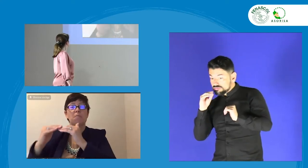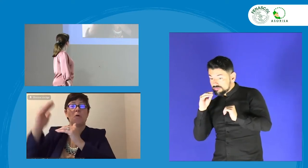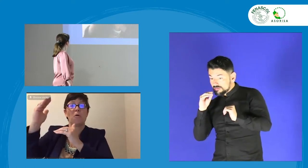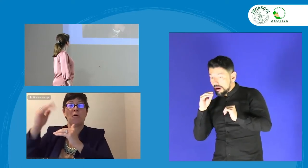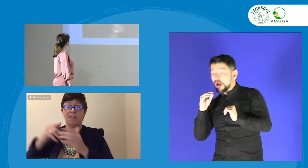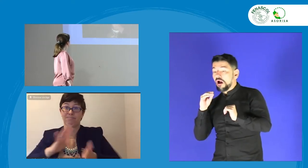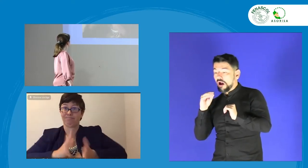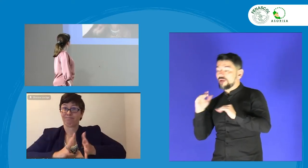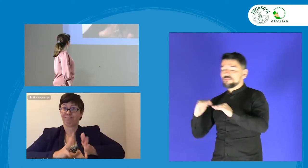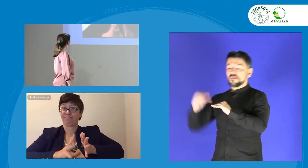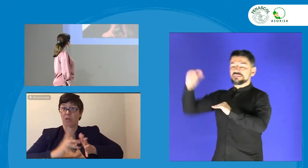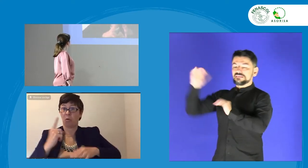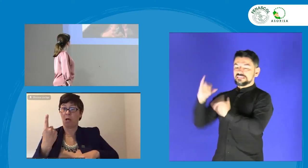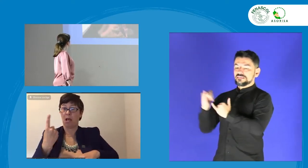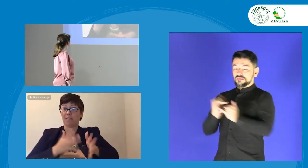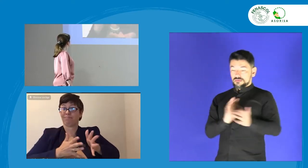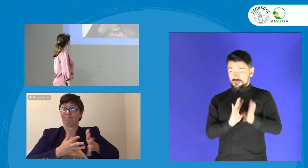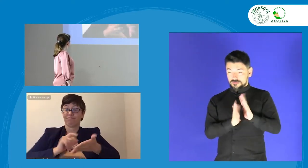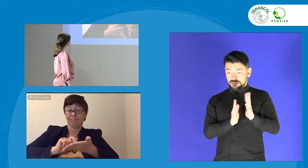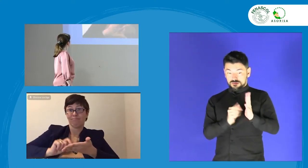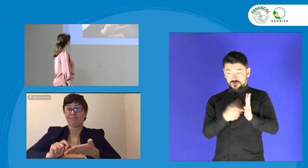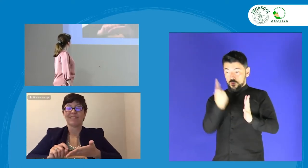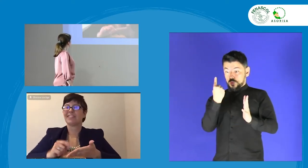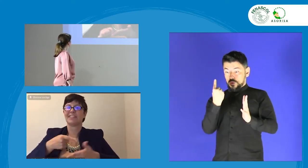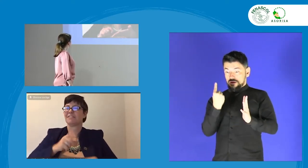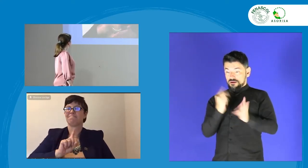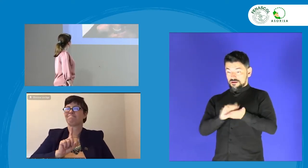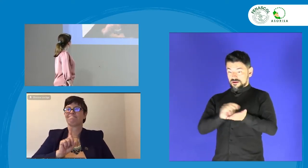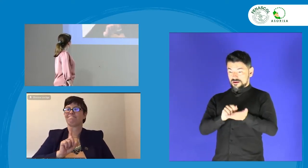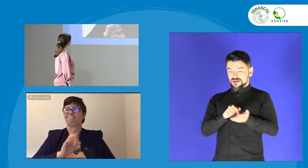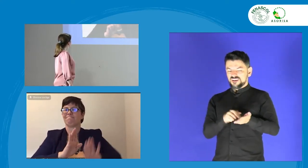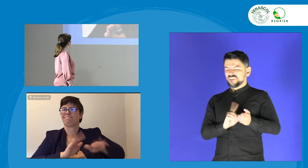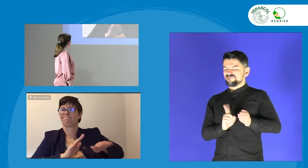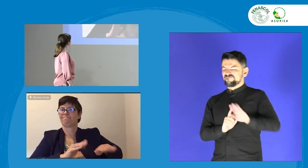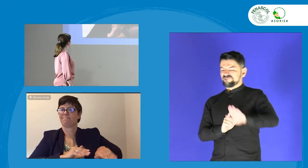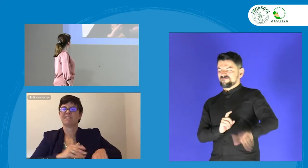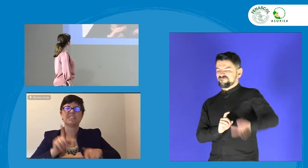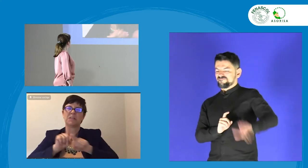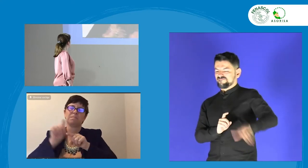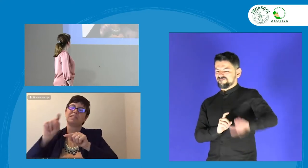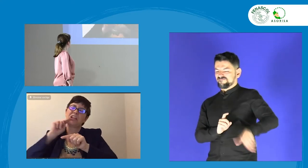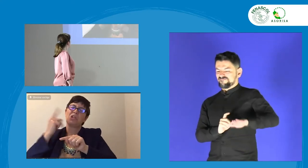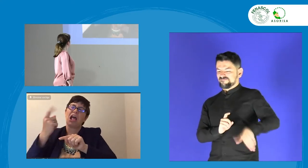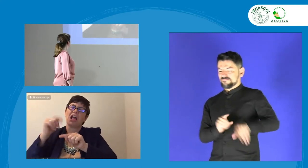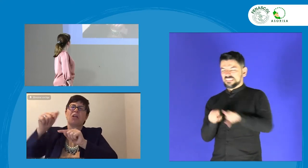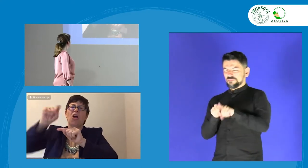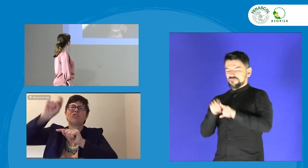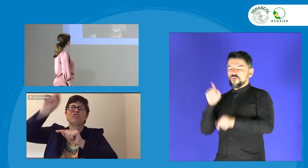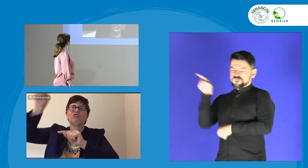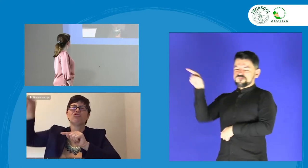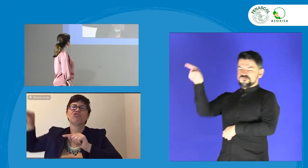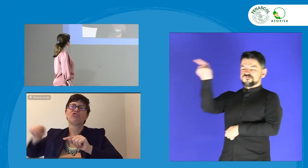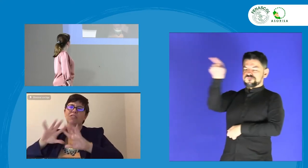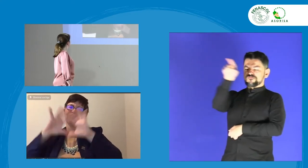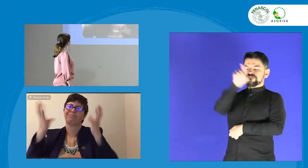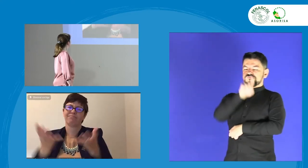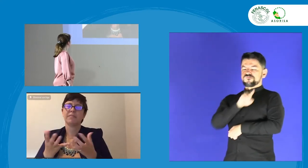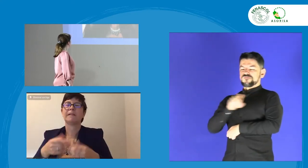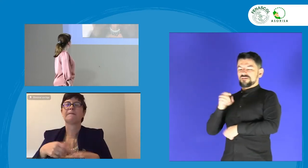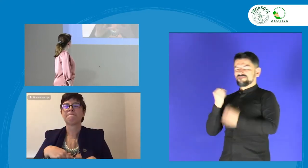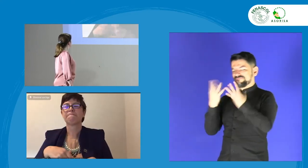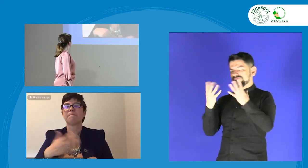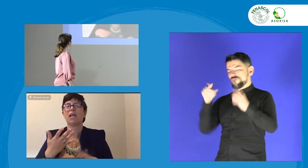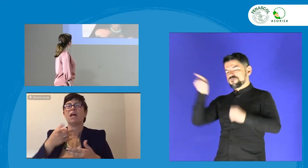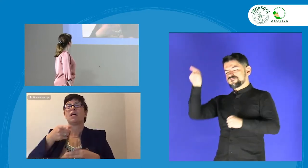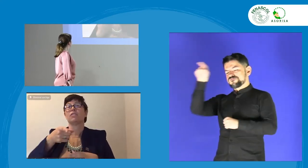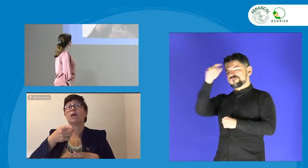si no venía en el ciclo. La persona sorda lo tiene mucho más difícil que la persona oyente y